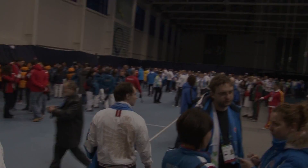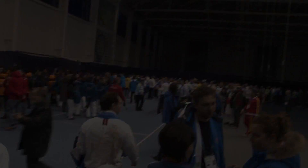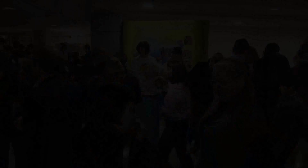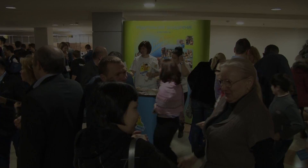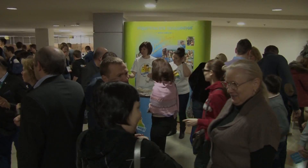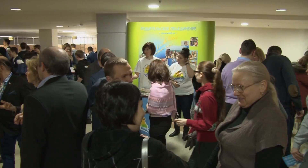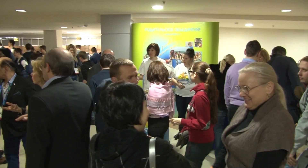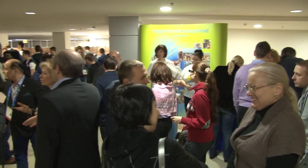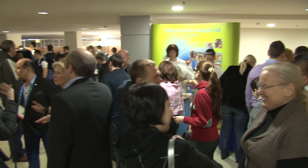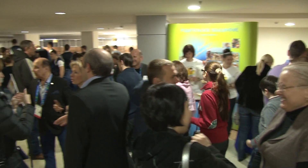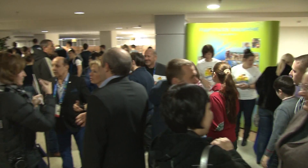тоже